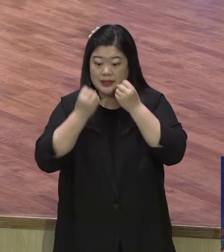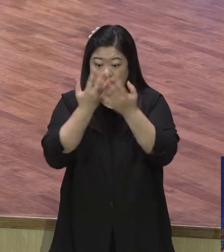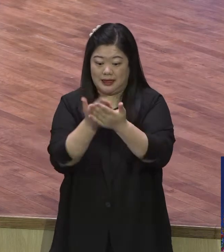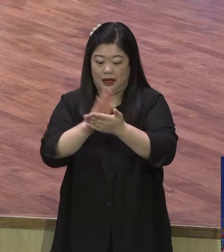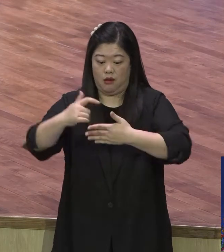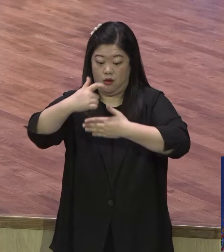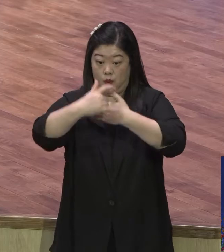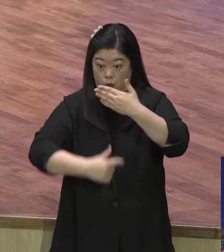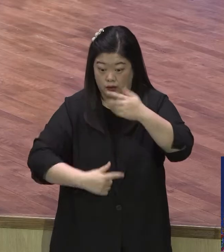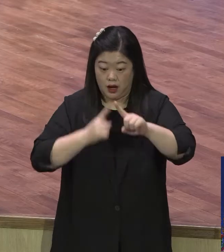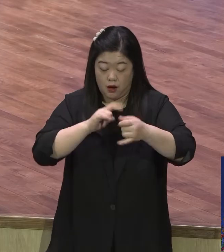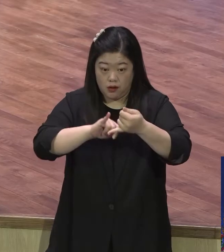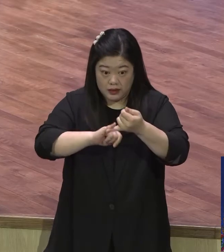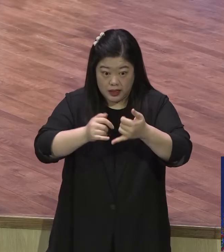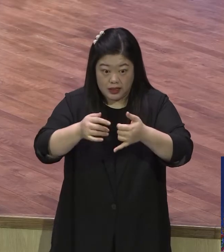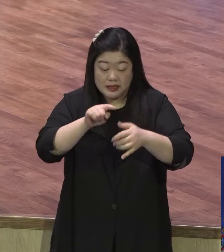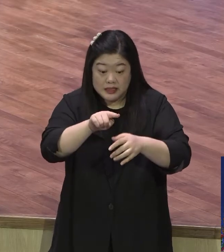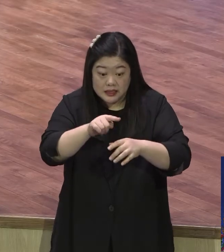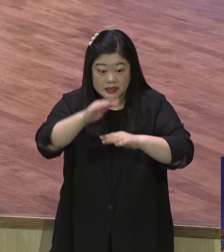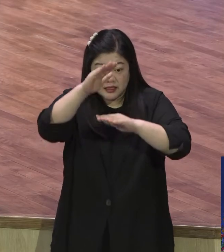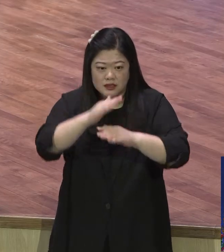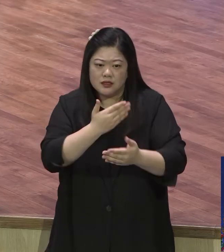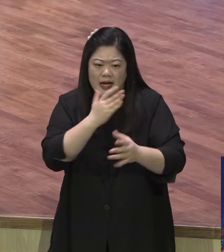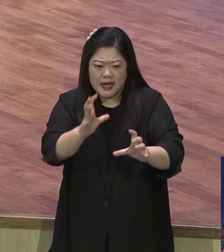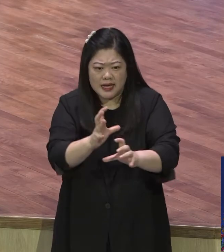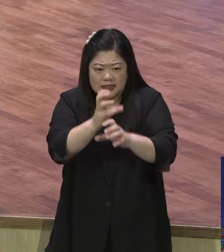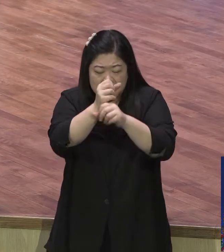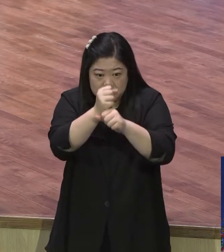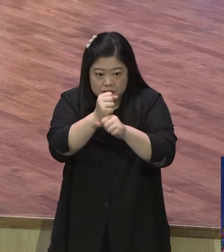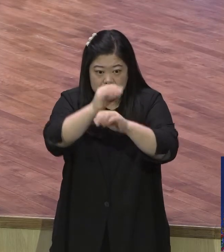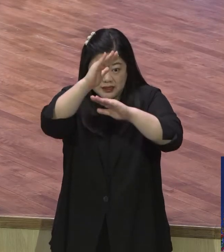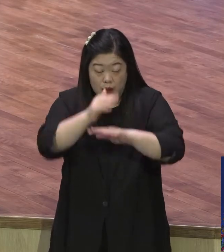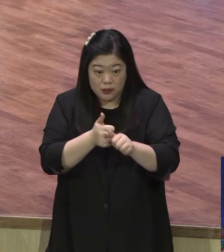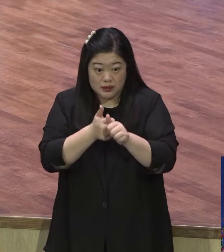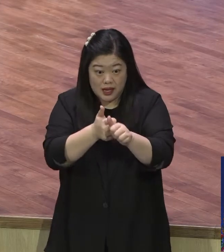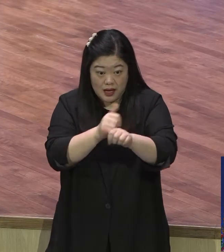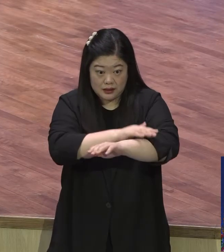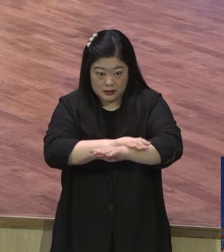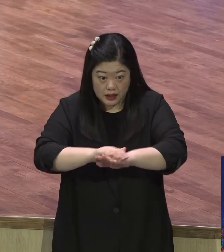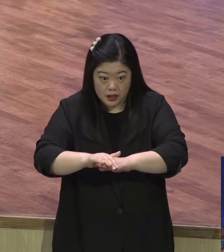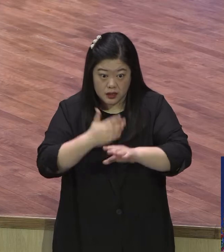하늘과 땅의 모든 구원서를 가지신 예수 그리스도 께서